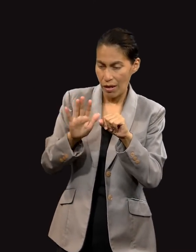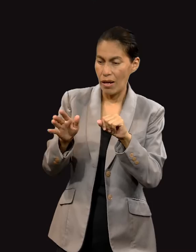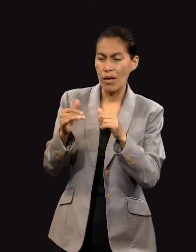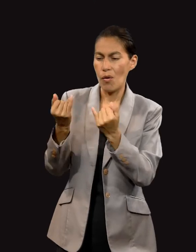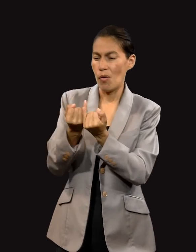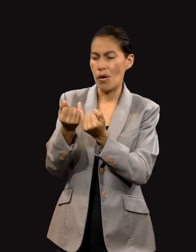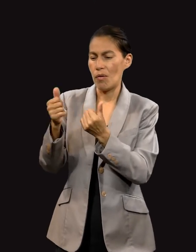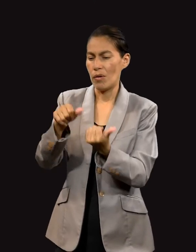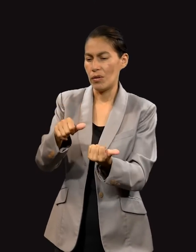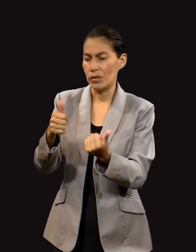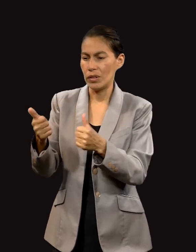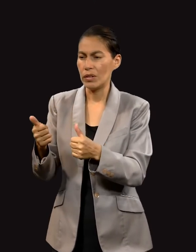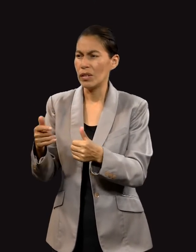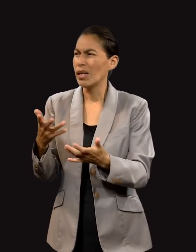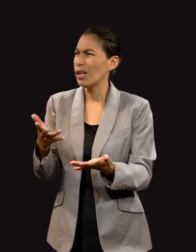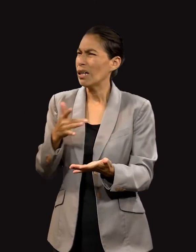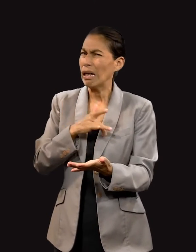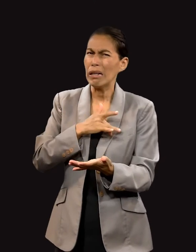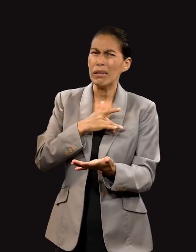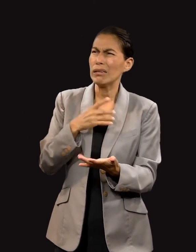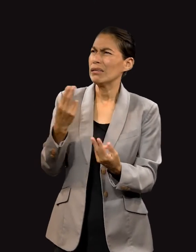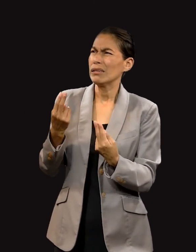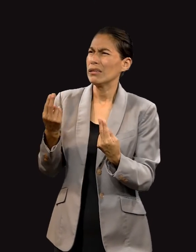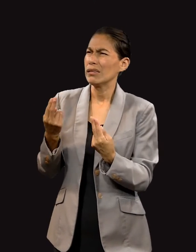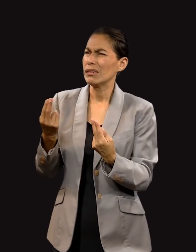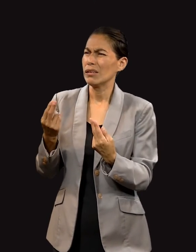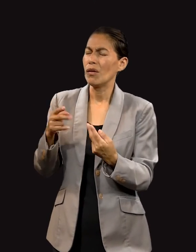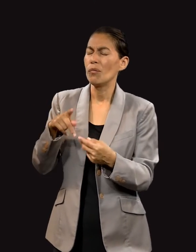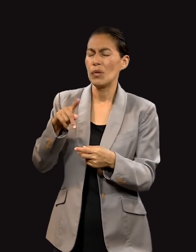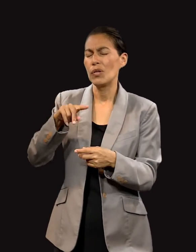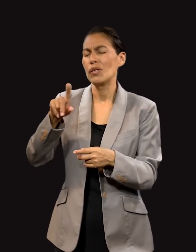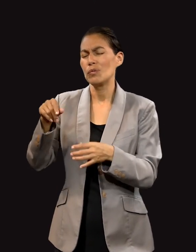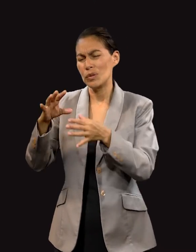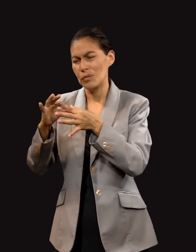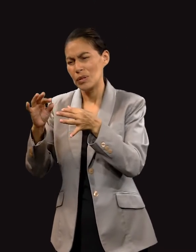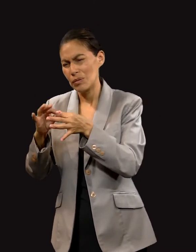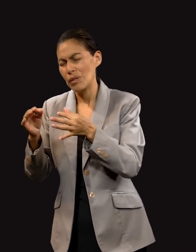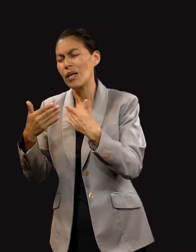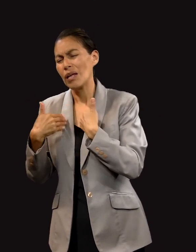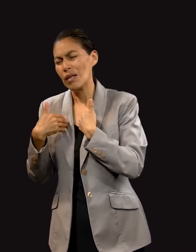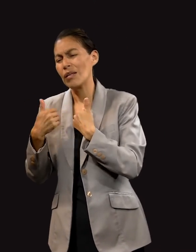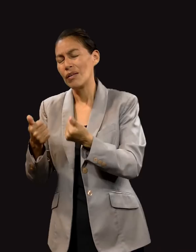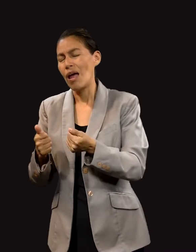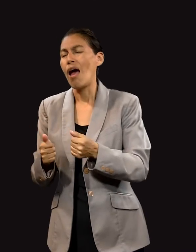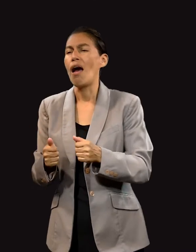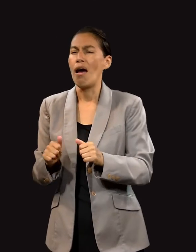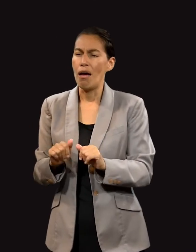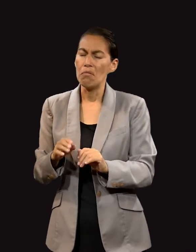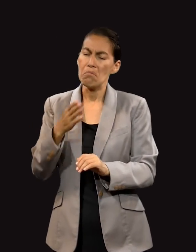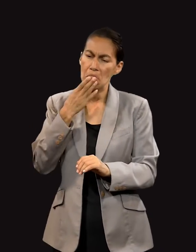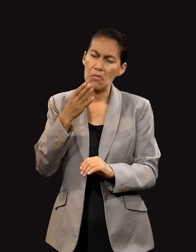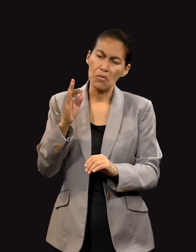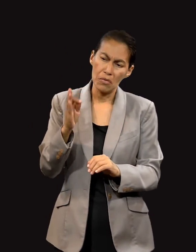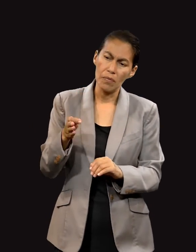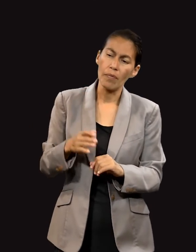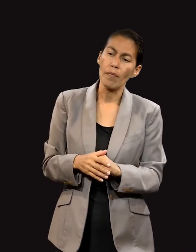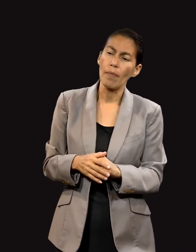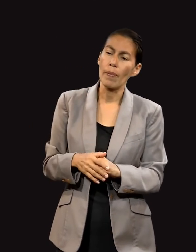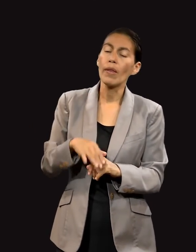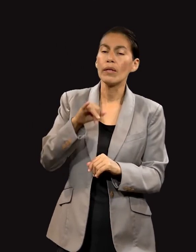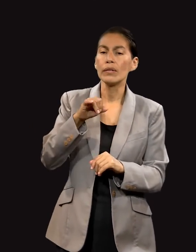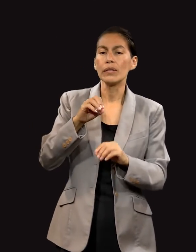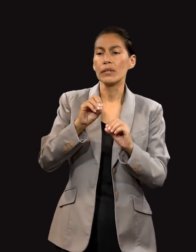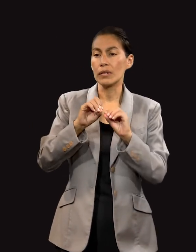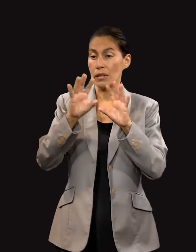meterse al agua. Cuando el pastor le explicó todo, pues ya lo entendió, ¿no? Pero fue algo maravilloso. Sí, porque el bautismo